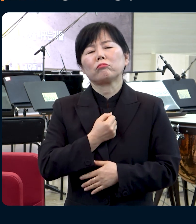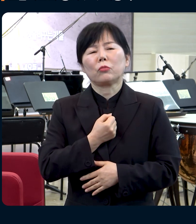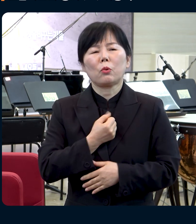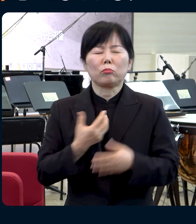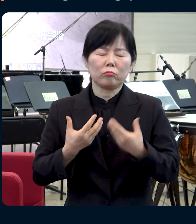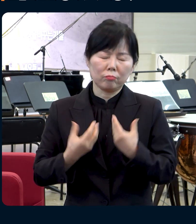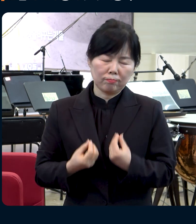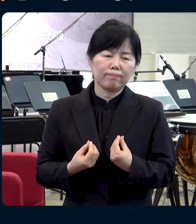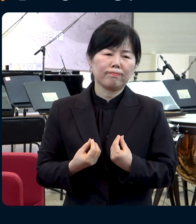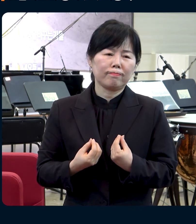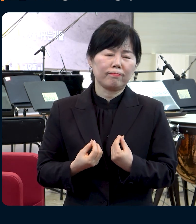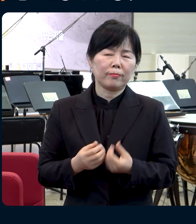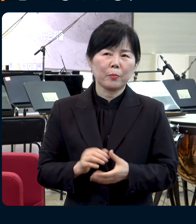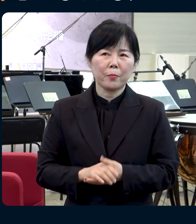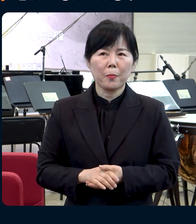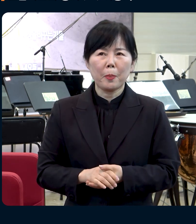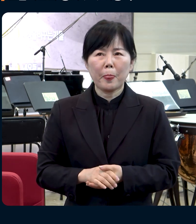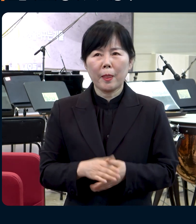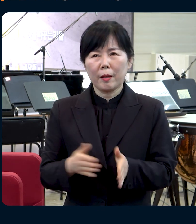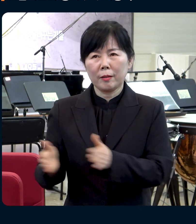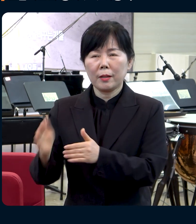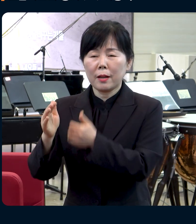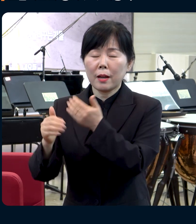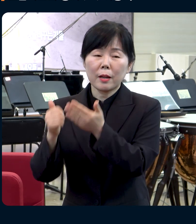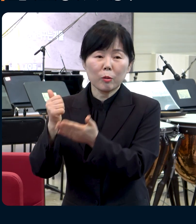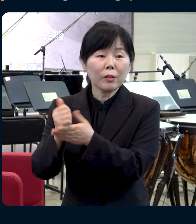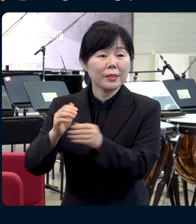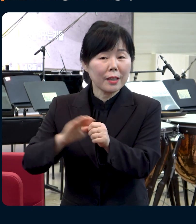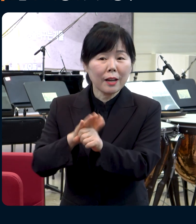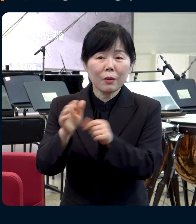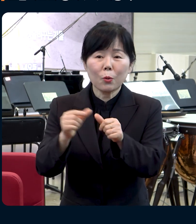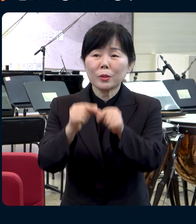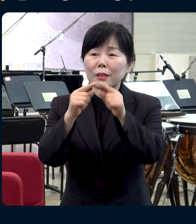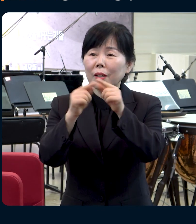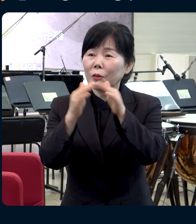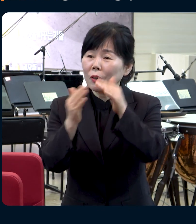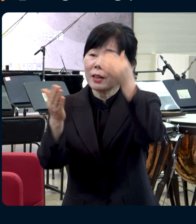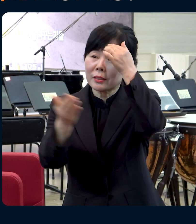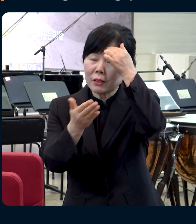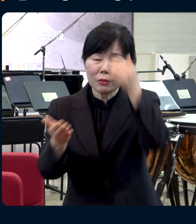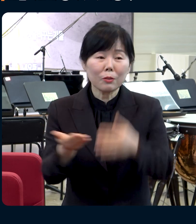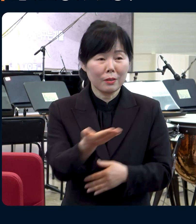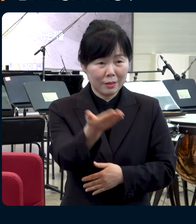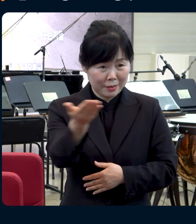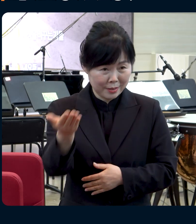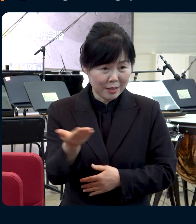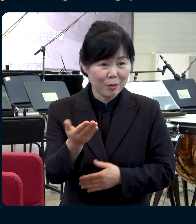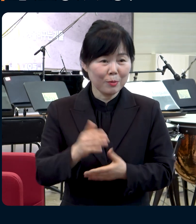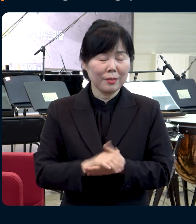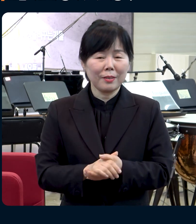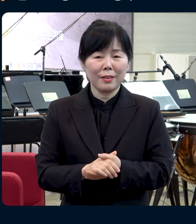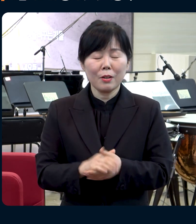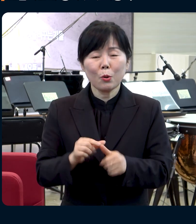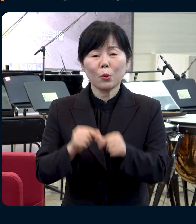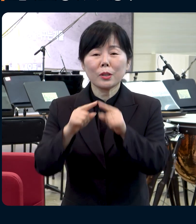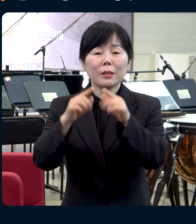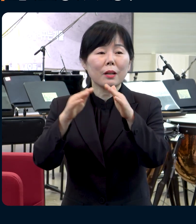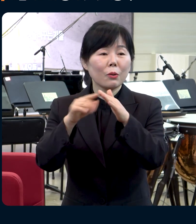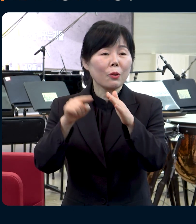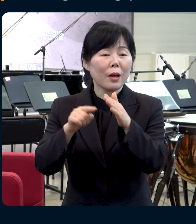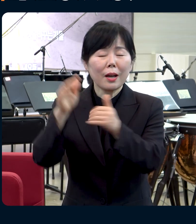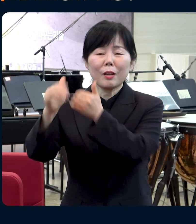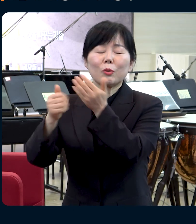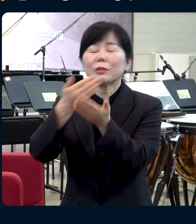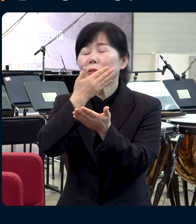있습니다. 여러분, 하나님께 사랑하는 우리 귀한 호산나 교회, 정말 주님께서 너무나도 귀하게 사용하시는 교회가 호산나 교회입니다. 여러분,